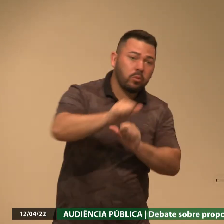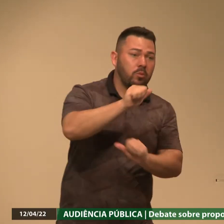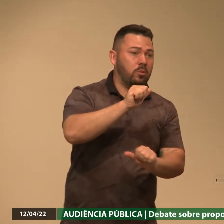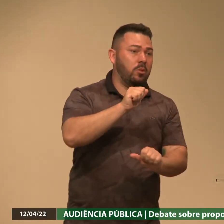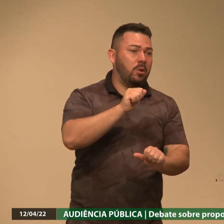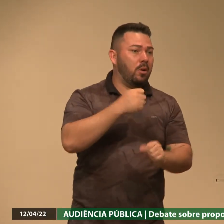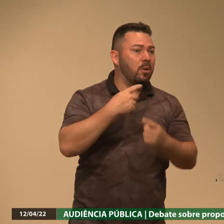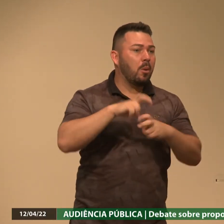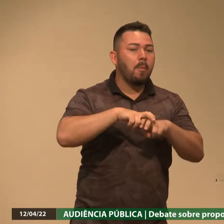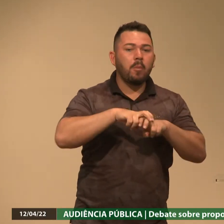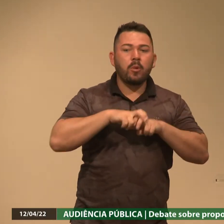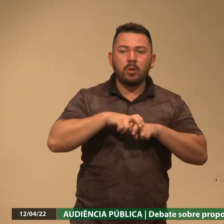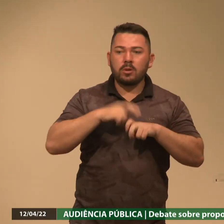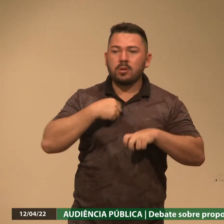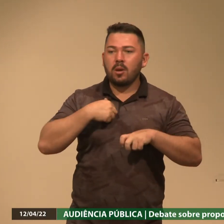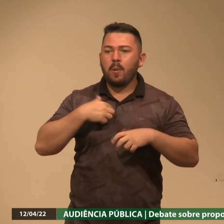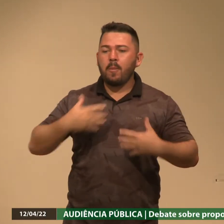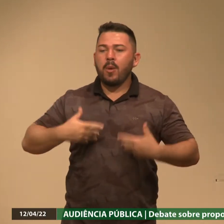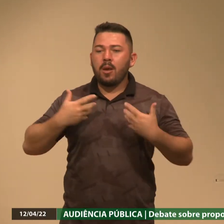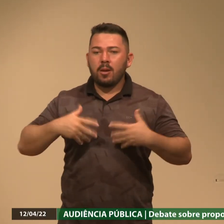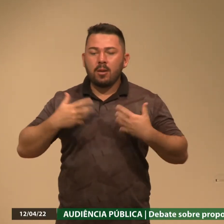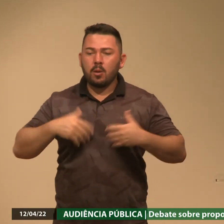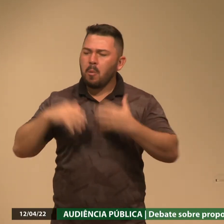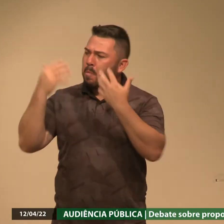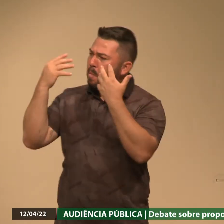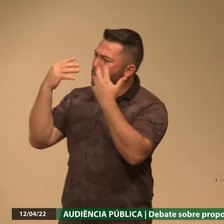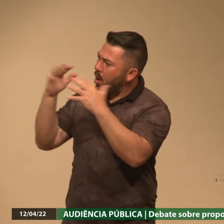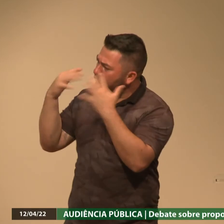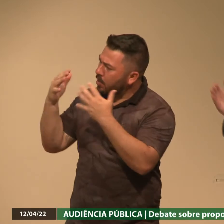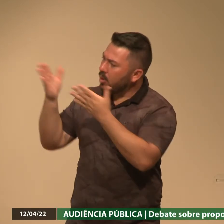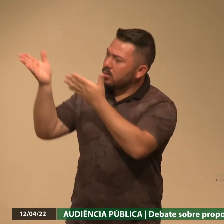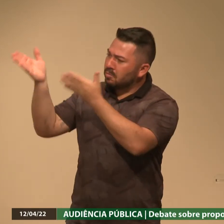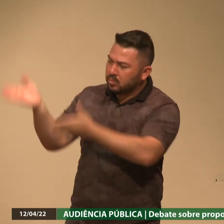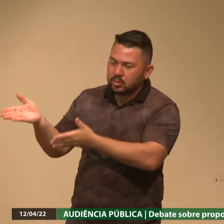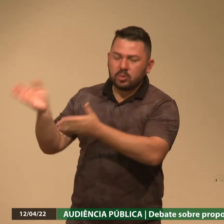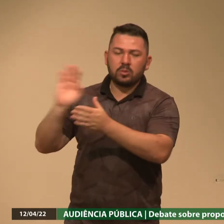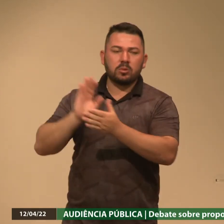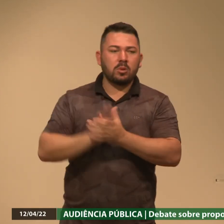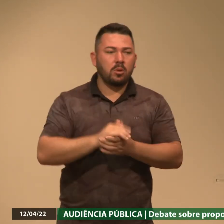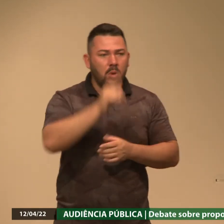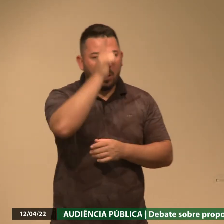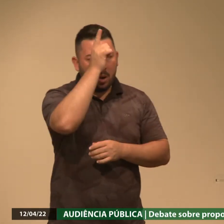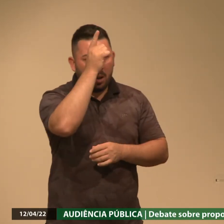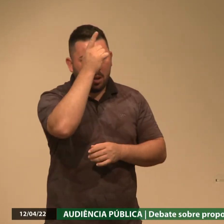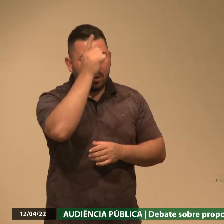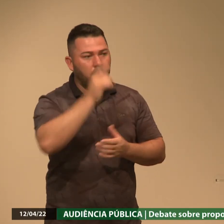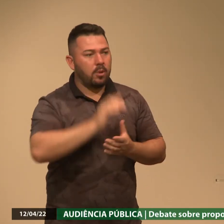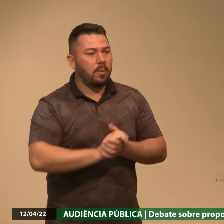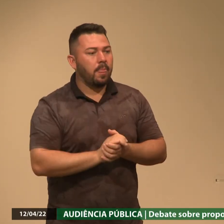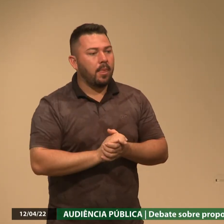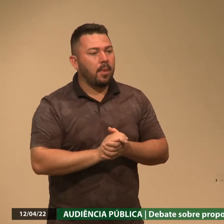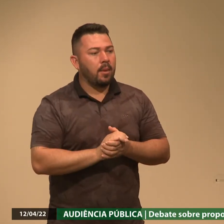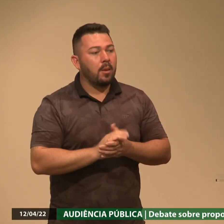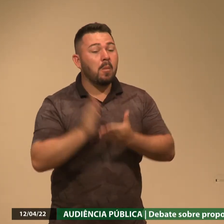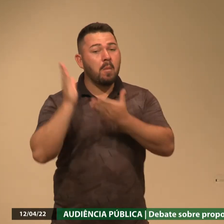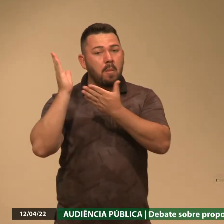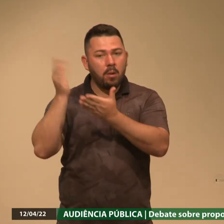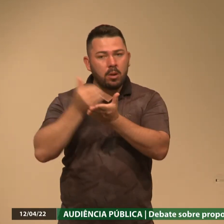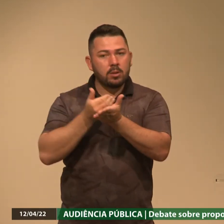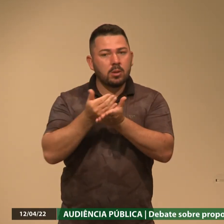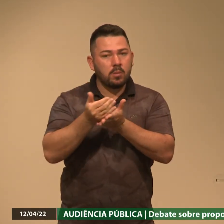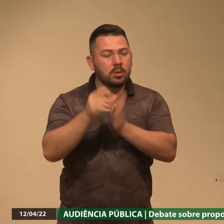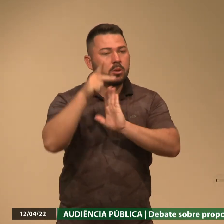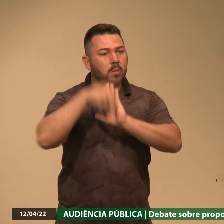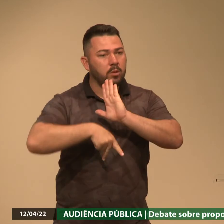e por isso eu me alegro E parabenizo mais uma vez ao Senhor Sargento Lima por MSN se